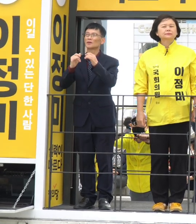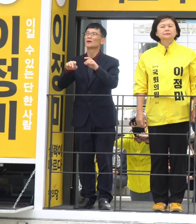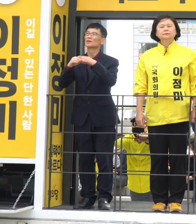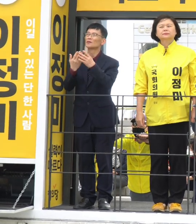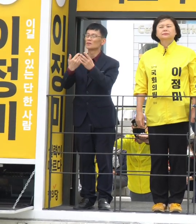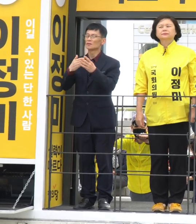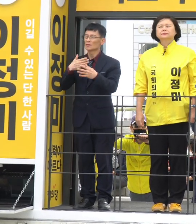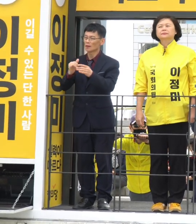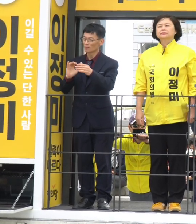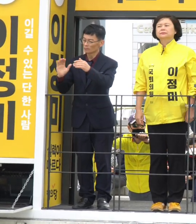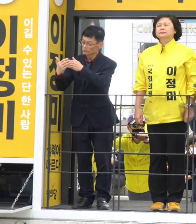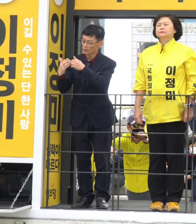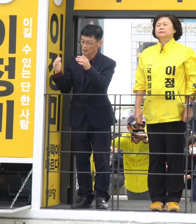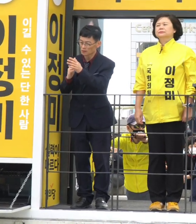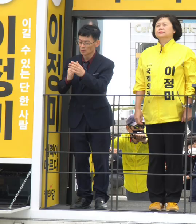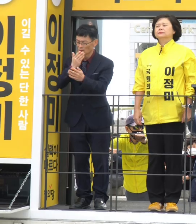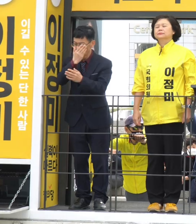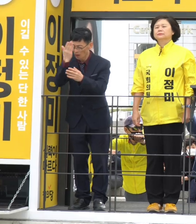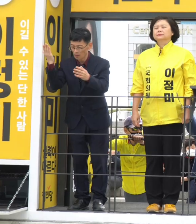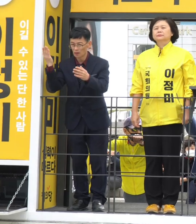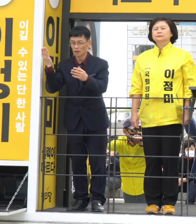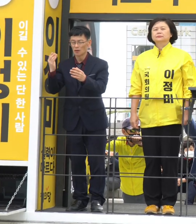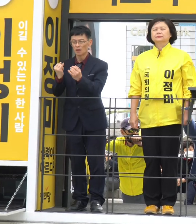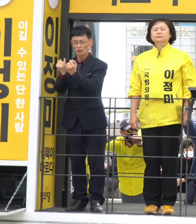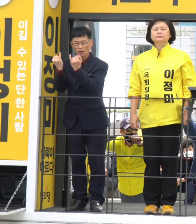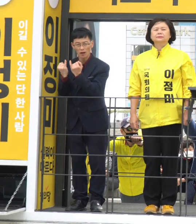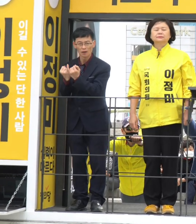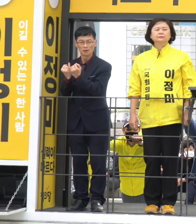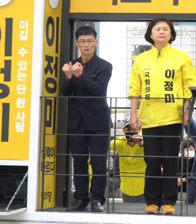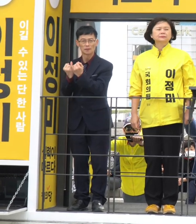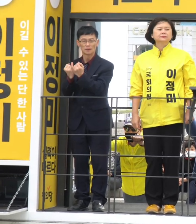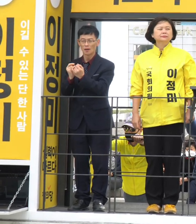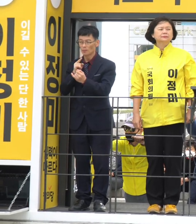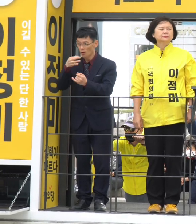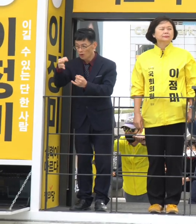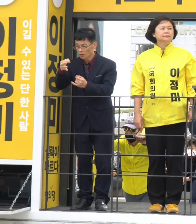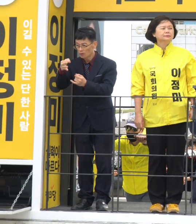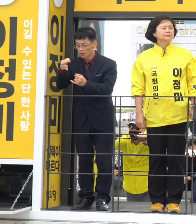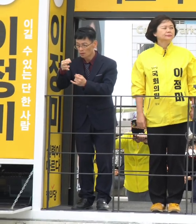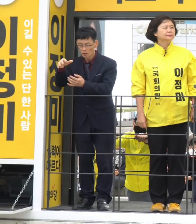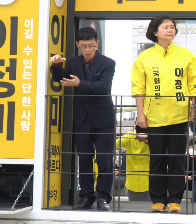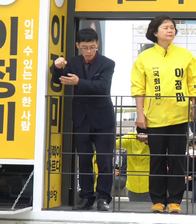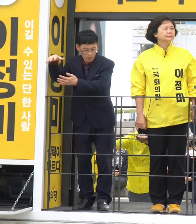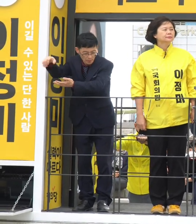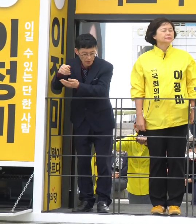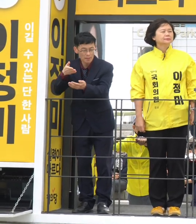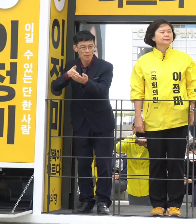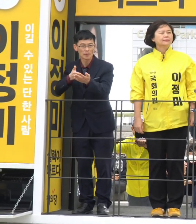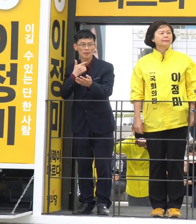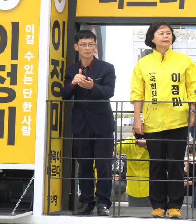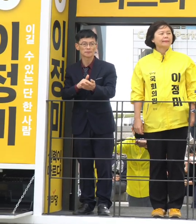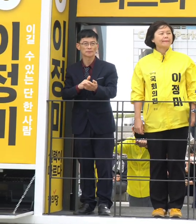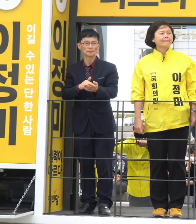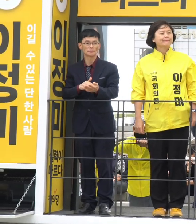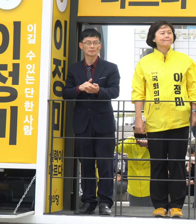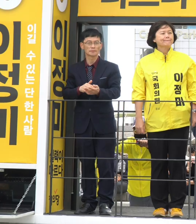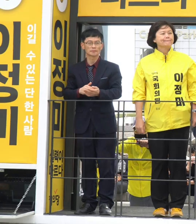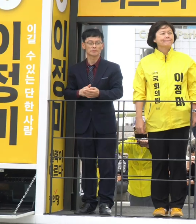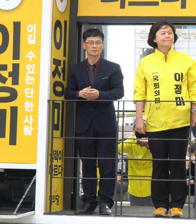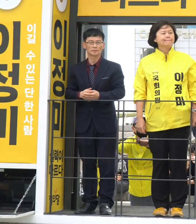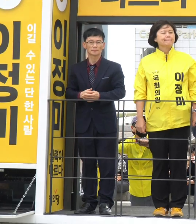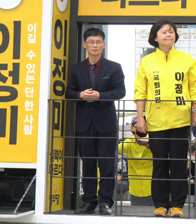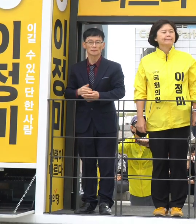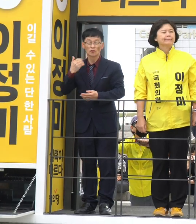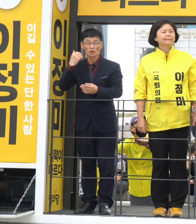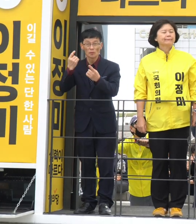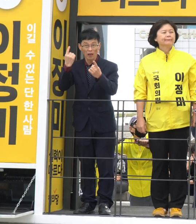약자를 대변하고 청년과 여성의 목소리를 대변해 왔습니다.